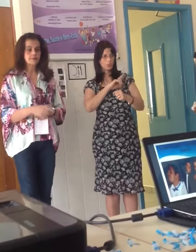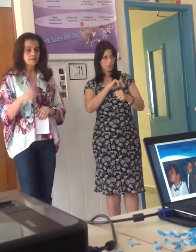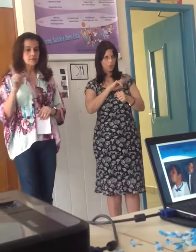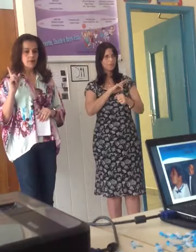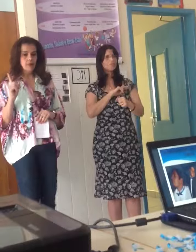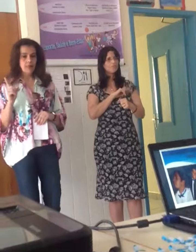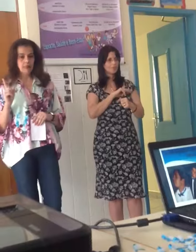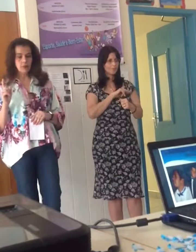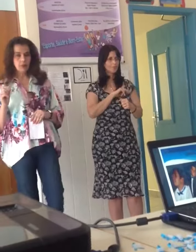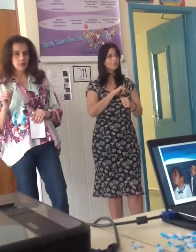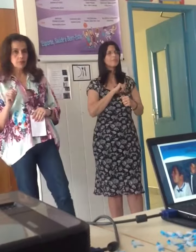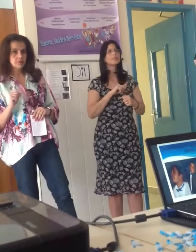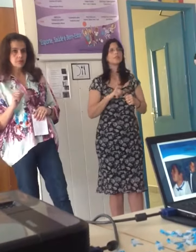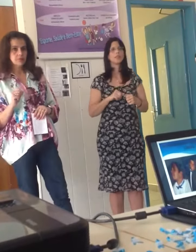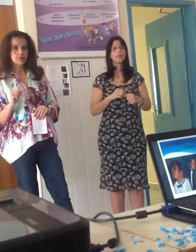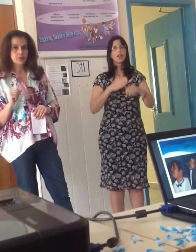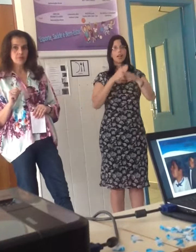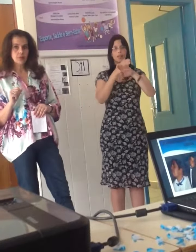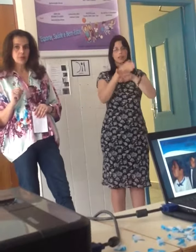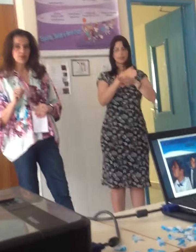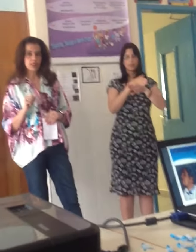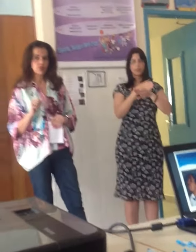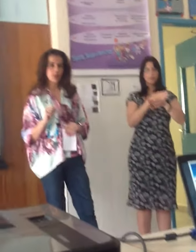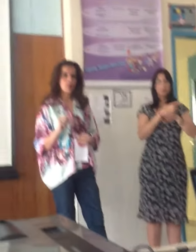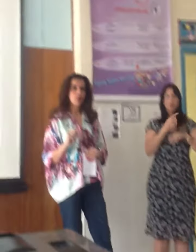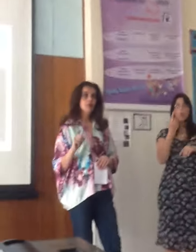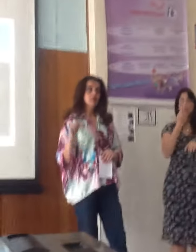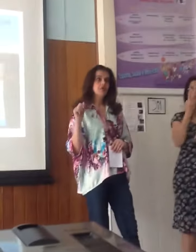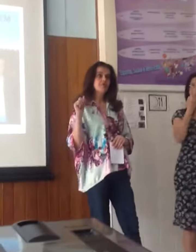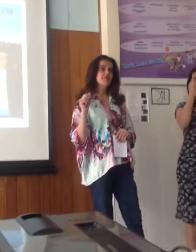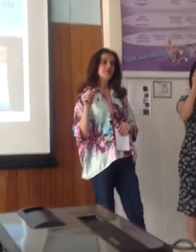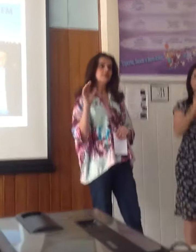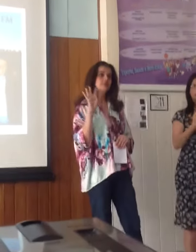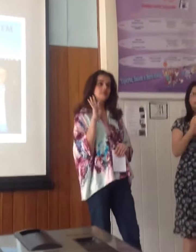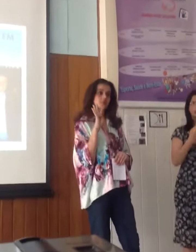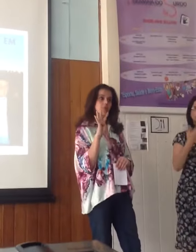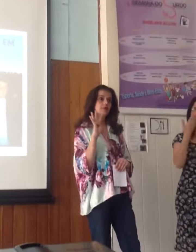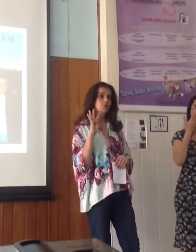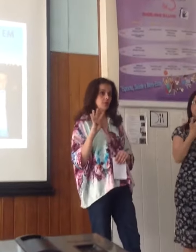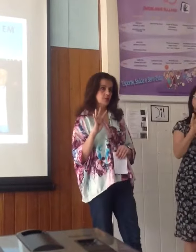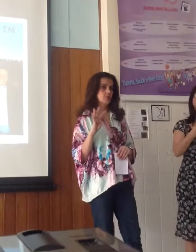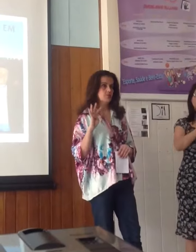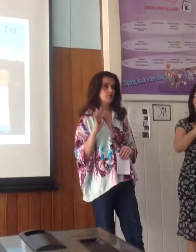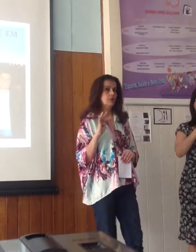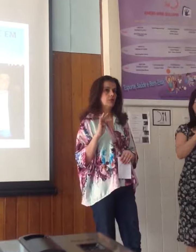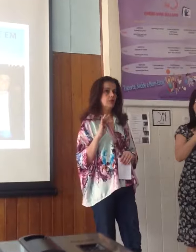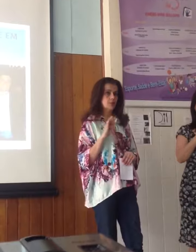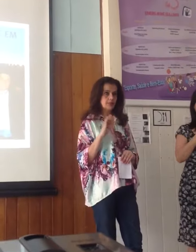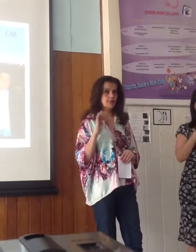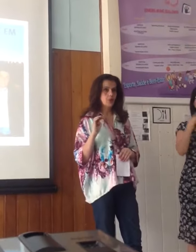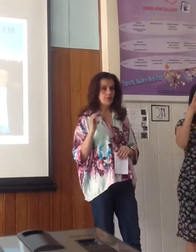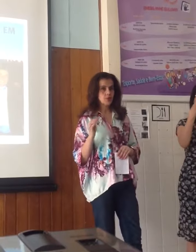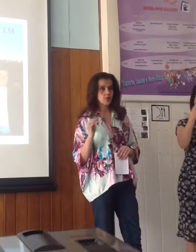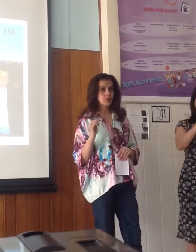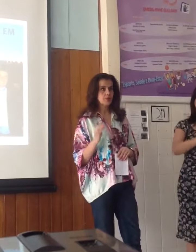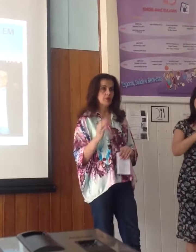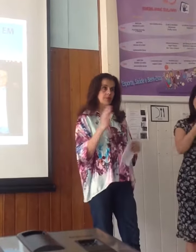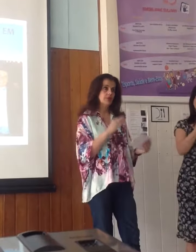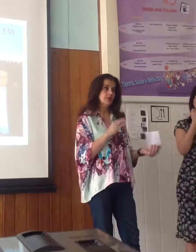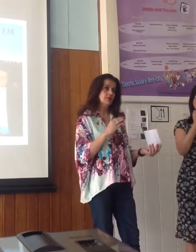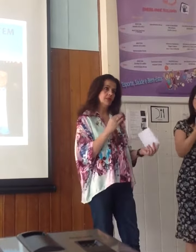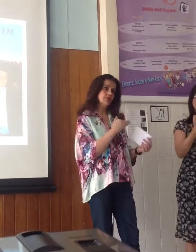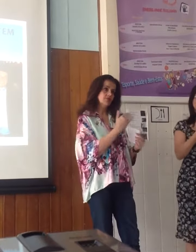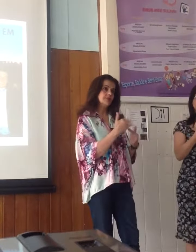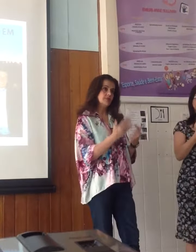época lá na faculdade de radial e fez 4 anos de graduação mesmo.